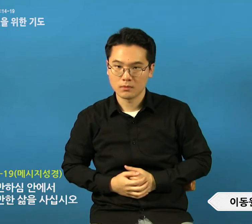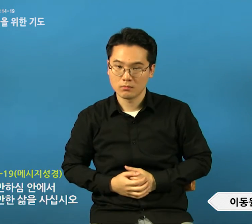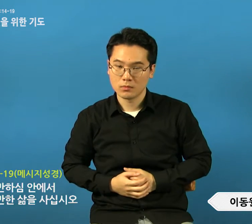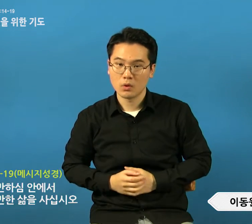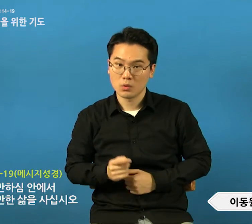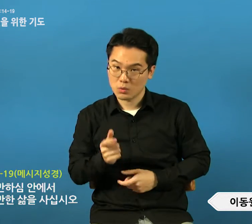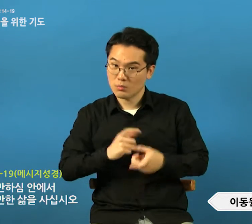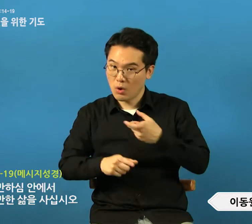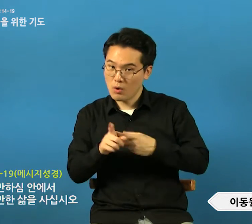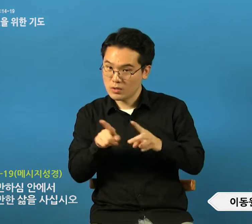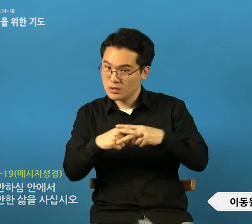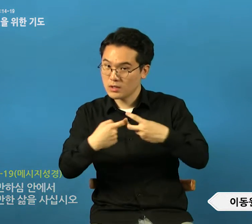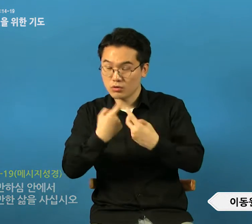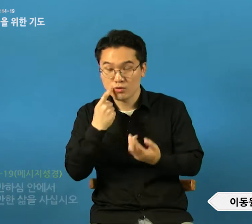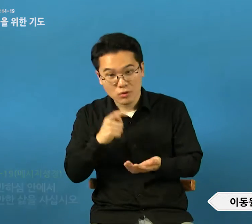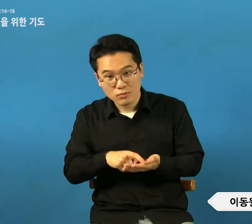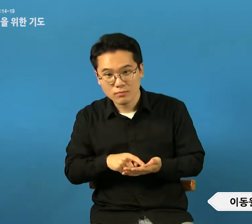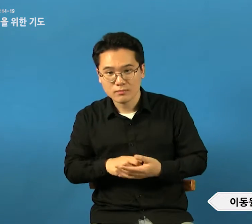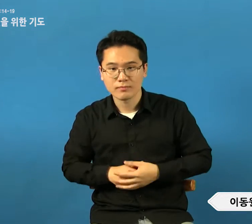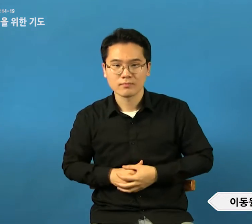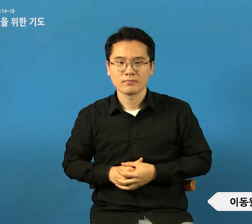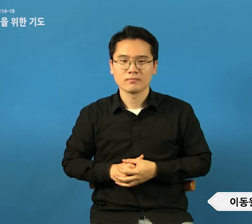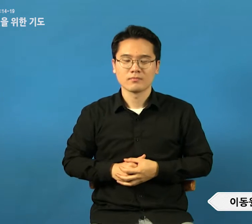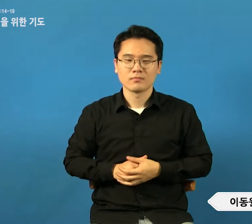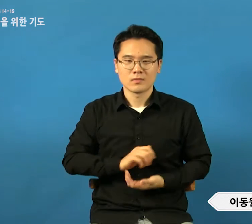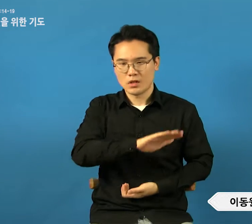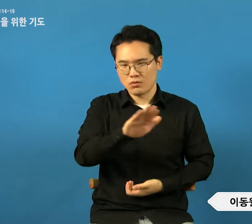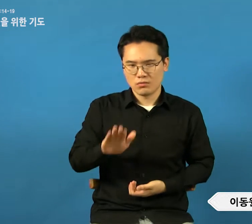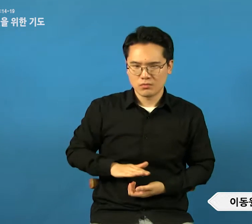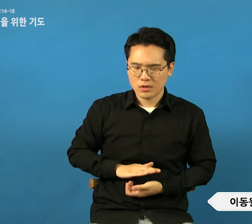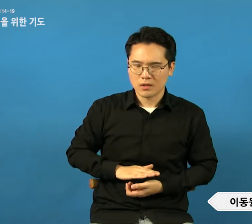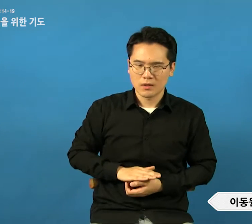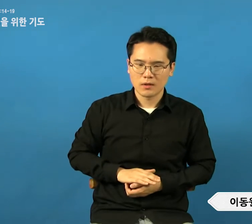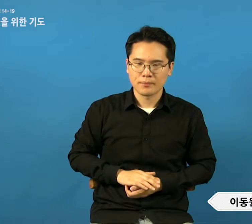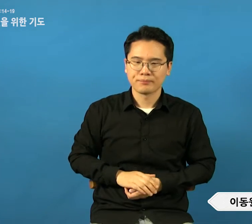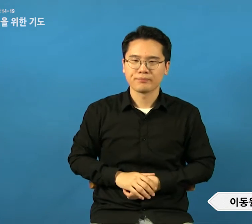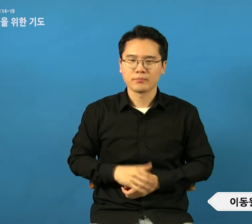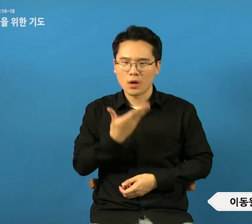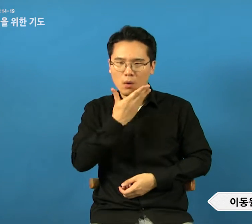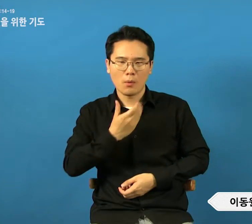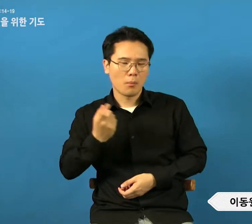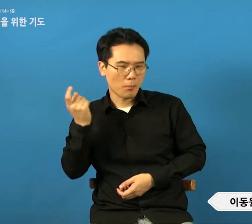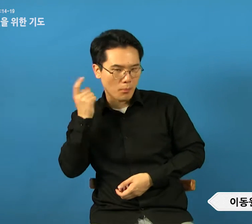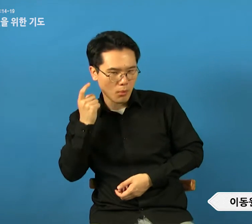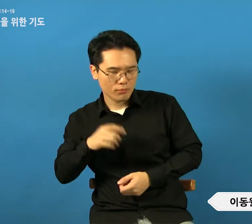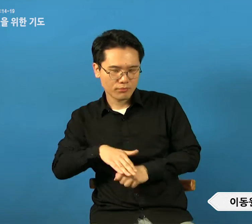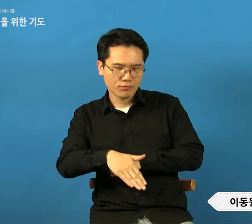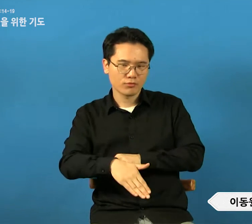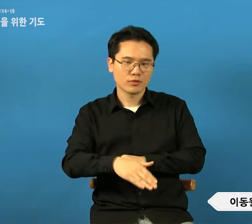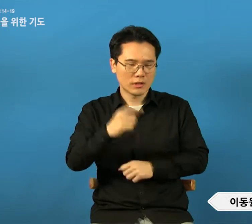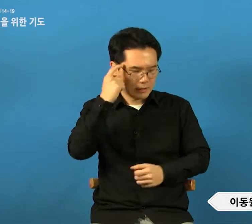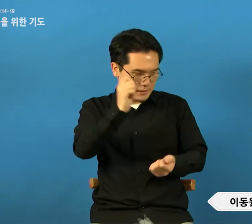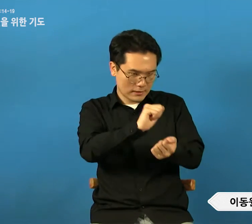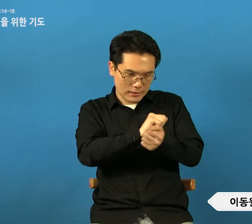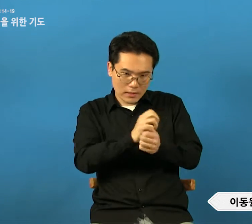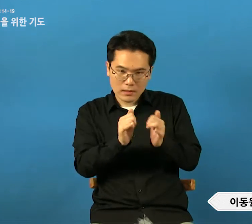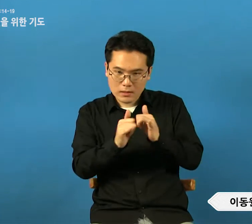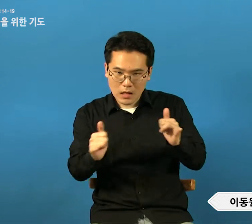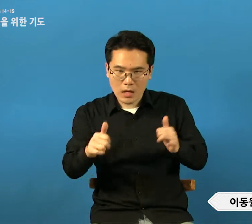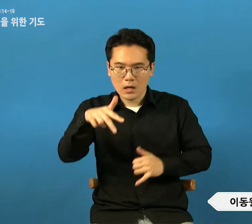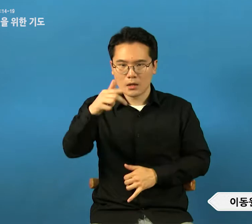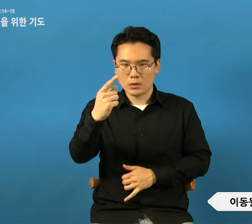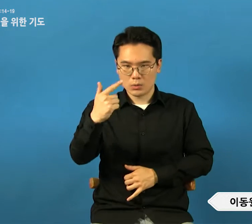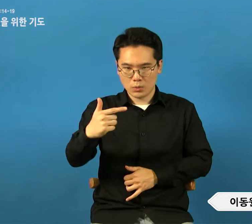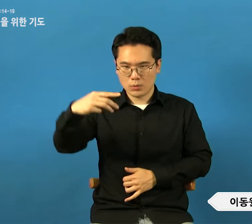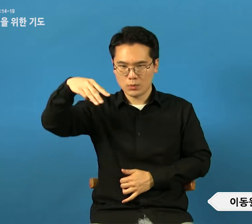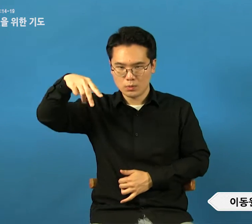더 실감나죠, 번역이? 네, 우리 시대의 복음주의 신학자 존 스토트는 여기 예수님이